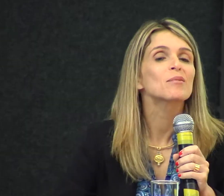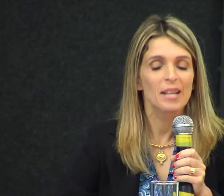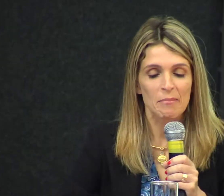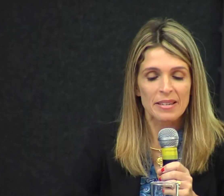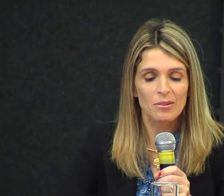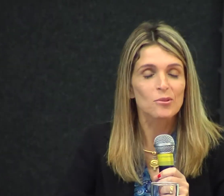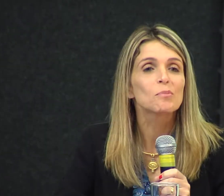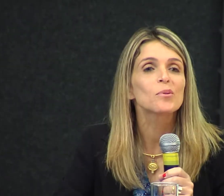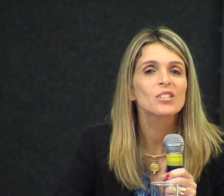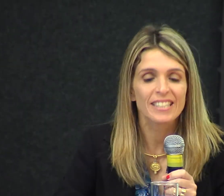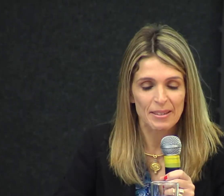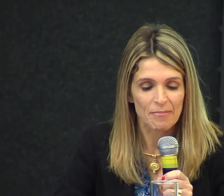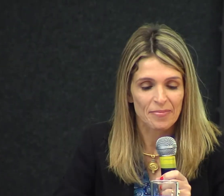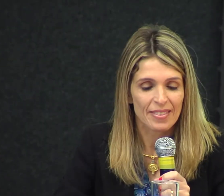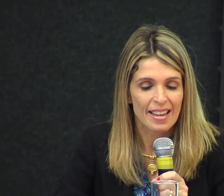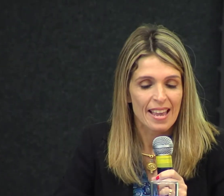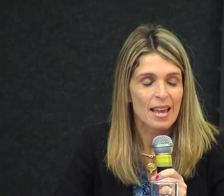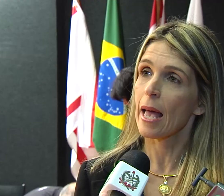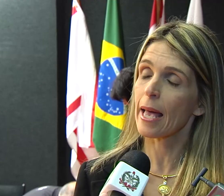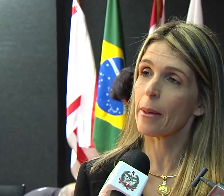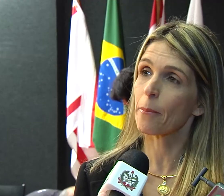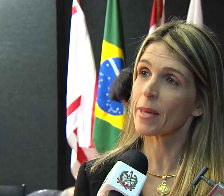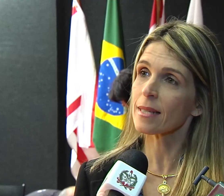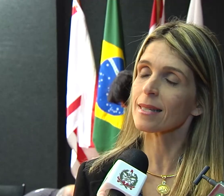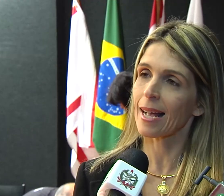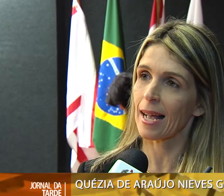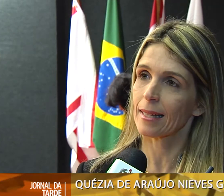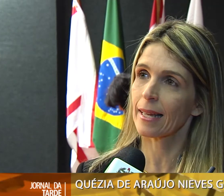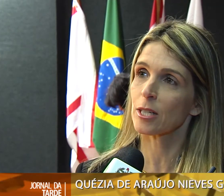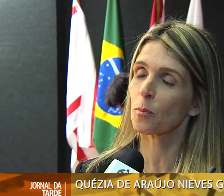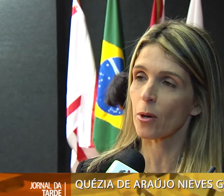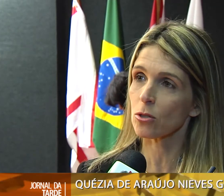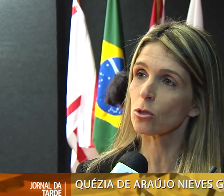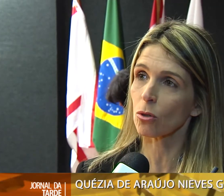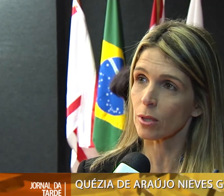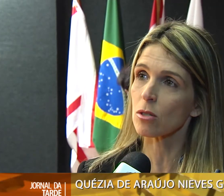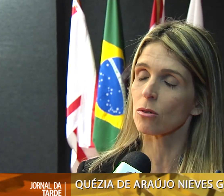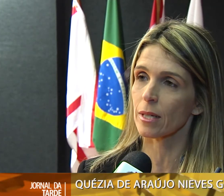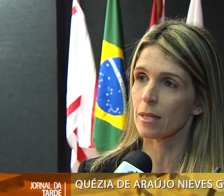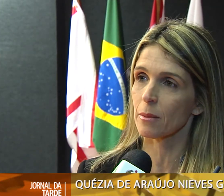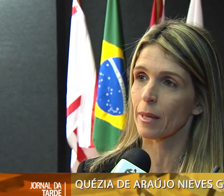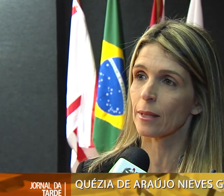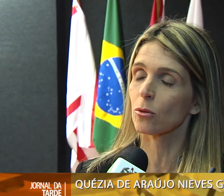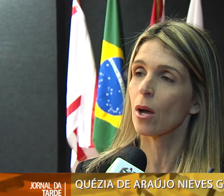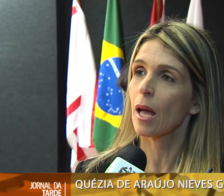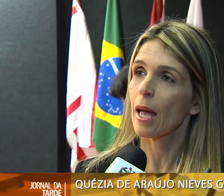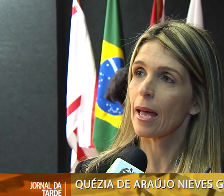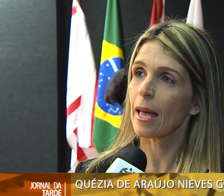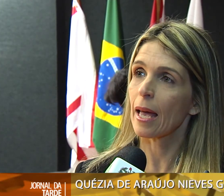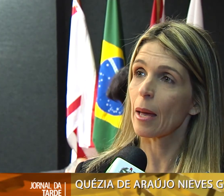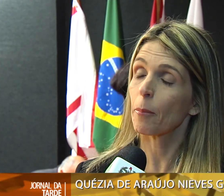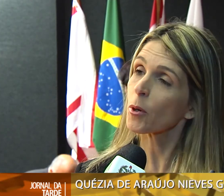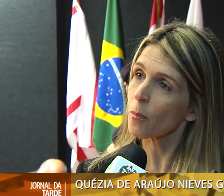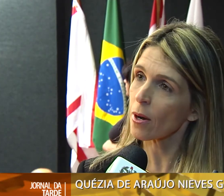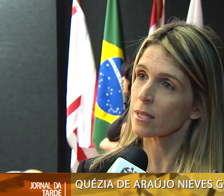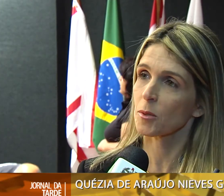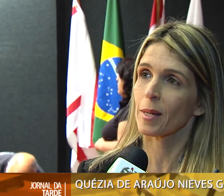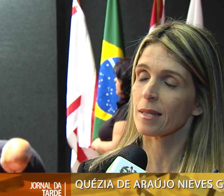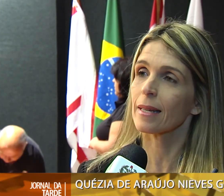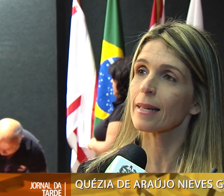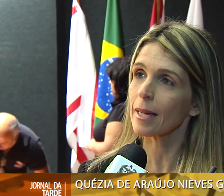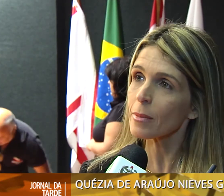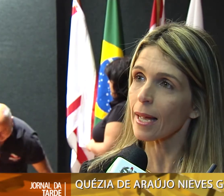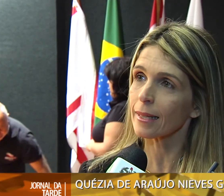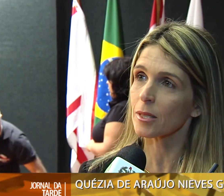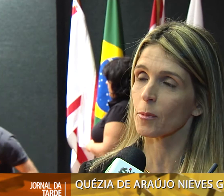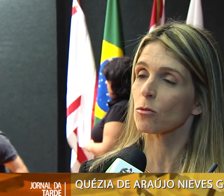as reabilitadas no mundo do trabalho. É pensar, né, de posse de todo esse conhecimento, propostas para